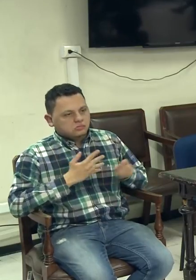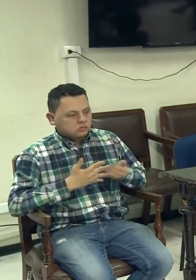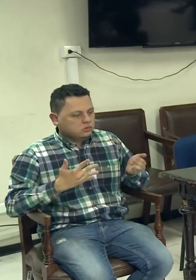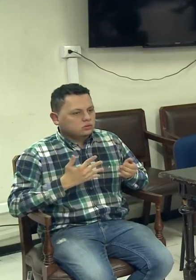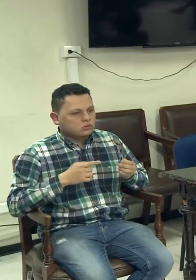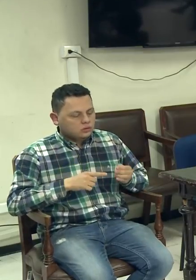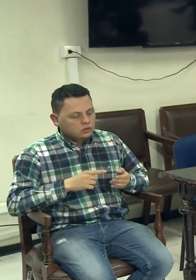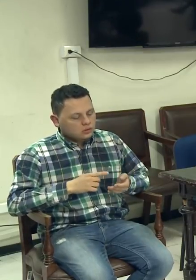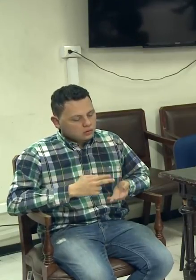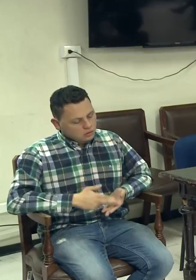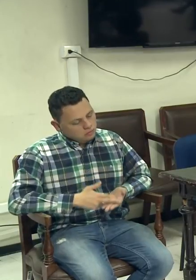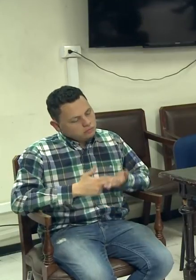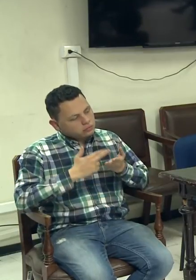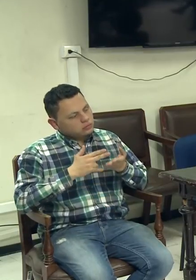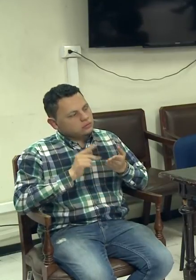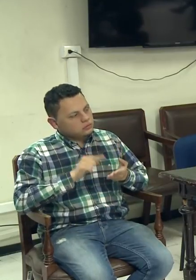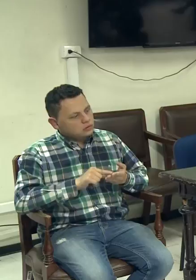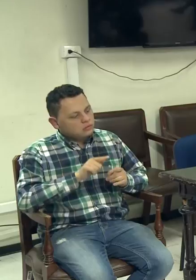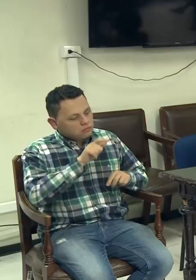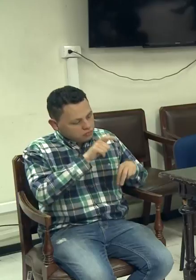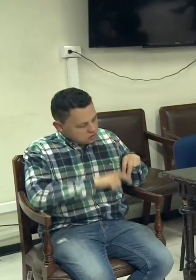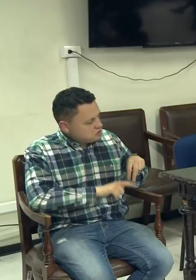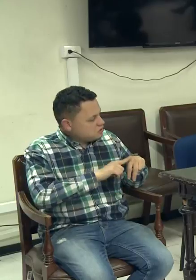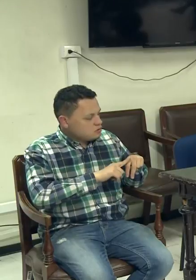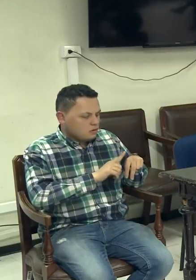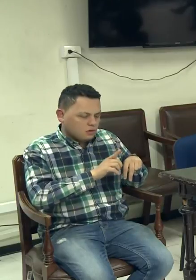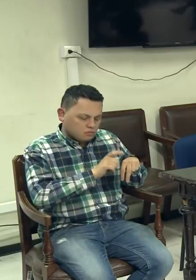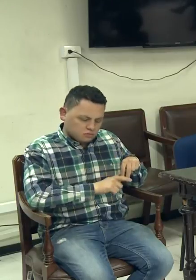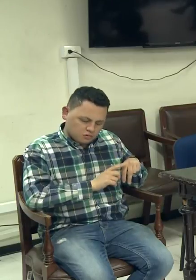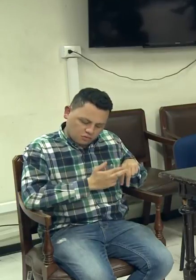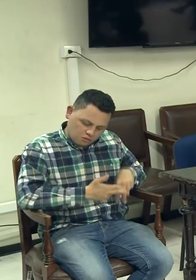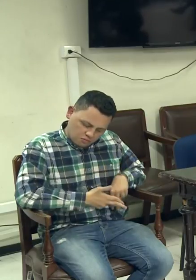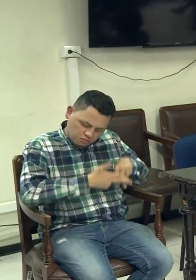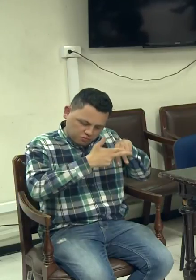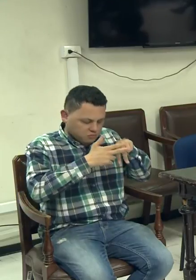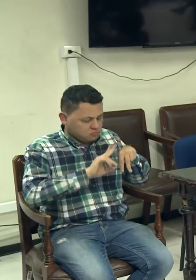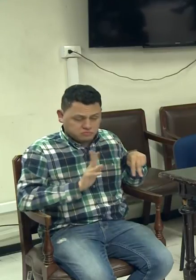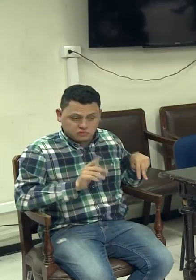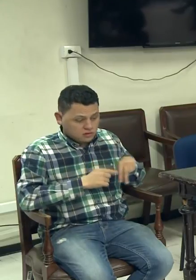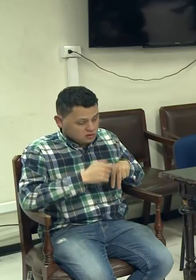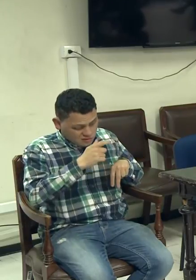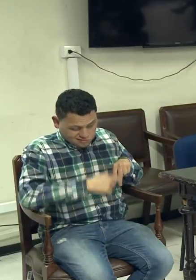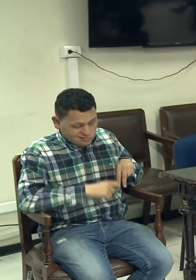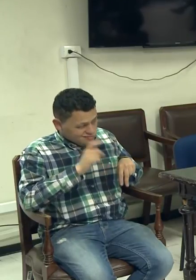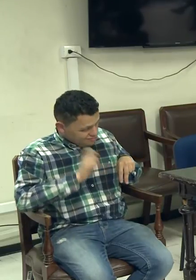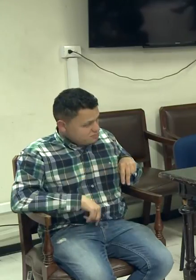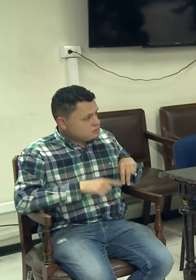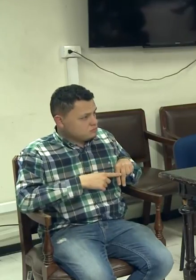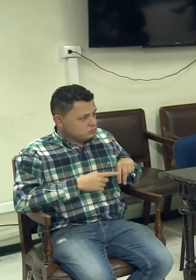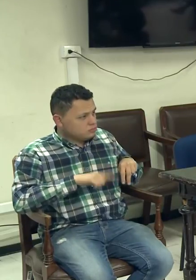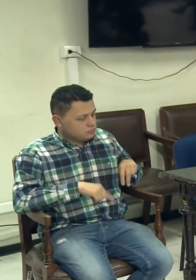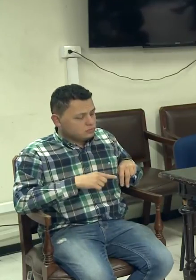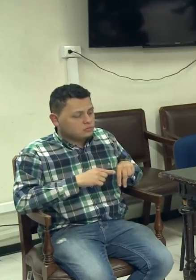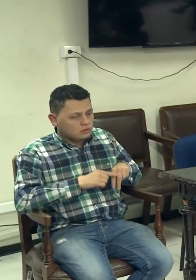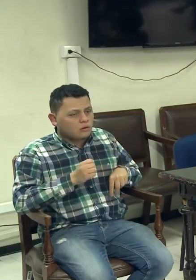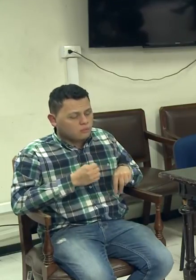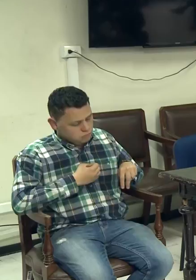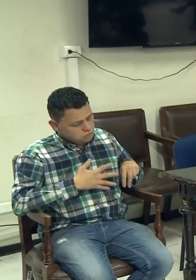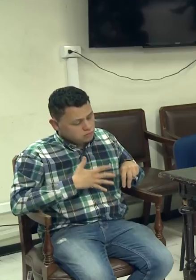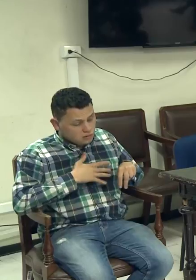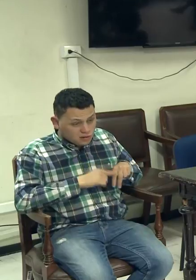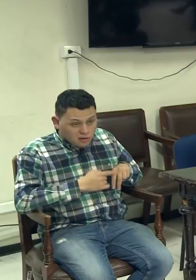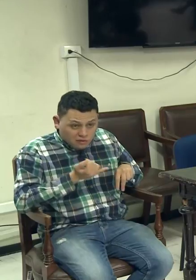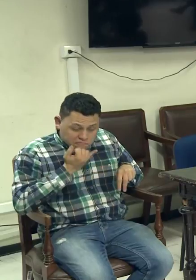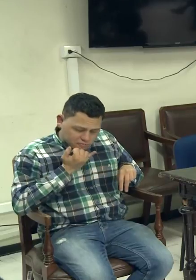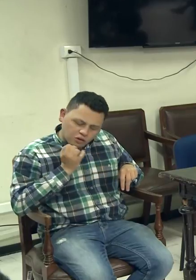la rehabilitación del acosador, no es cierto, al acosador debemos de darle la posibilidad